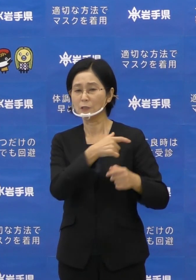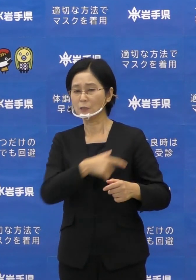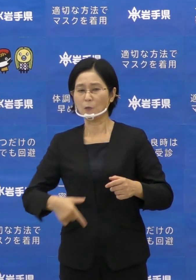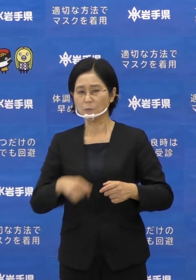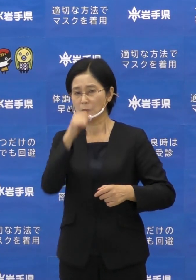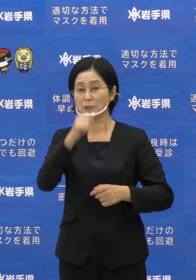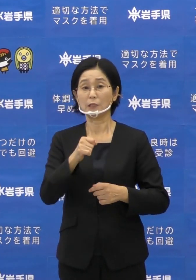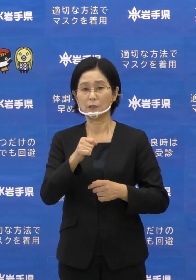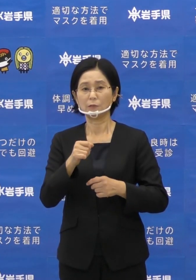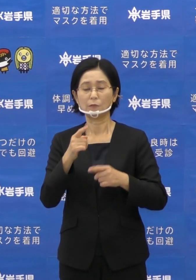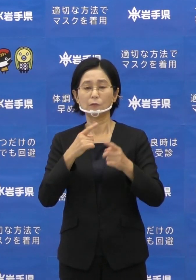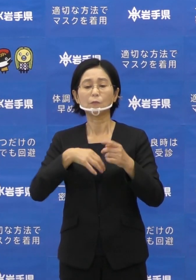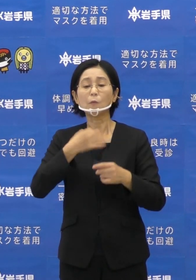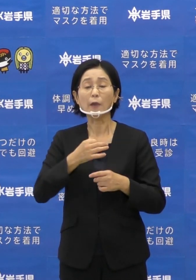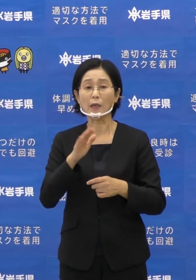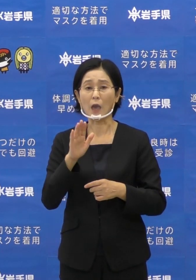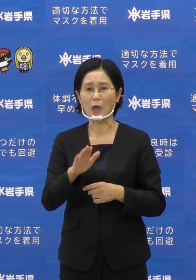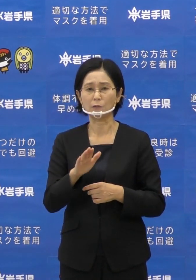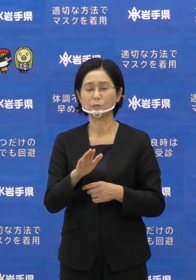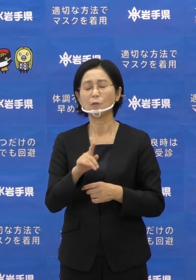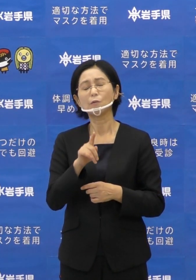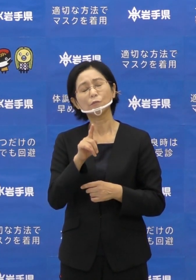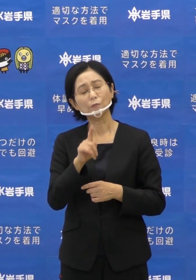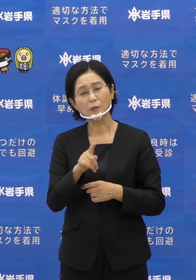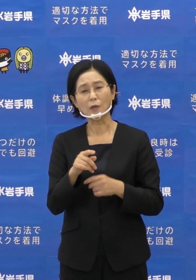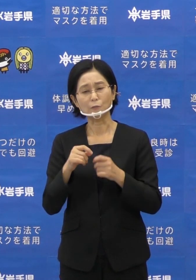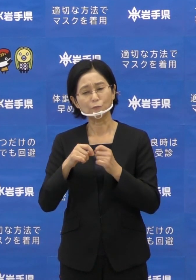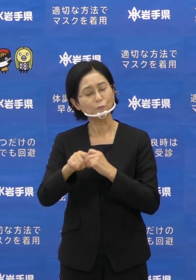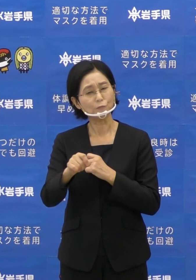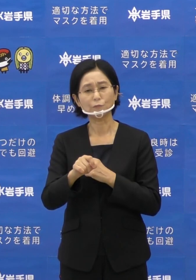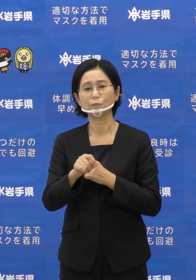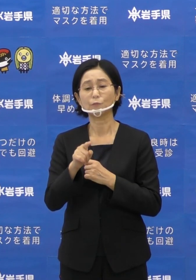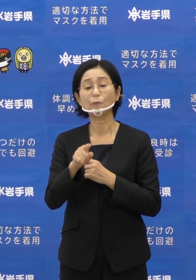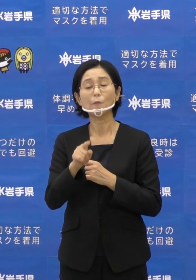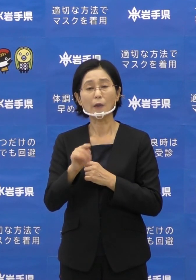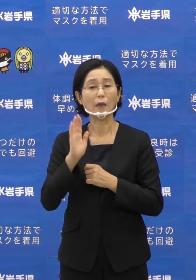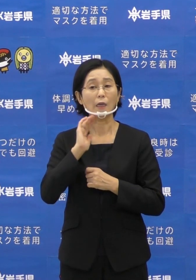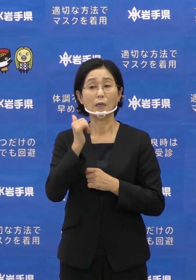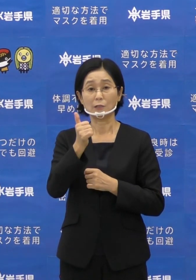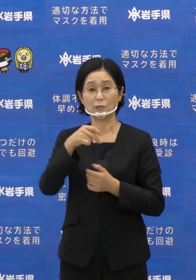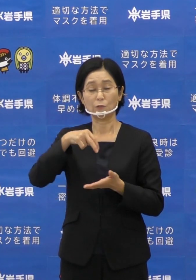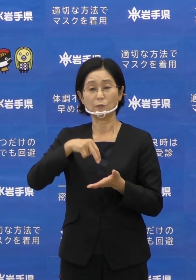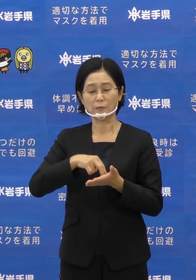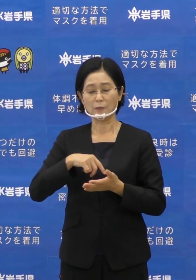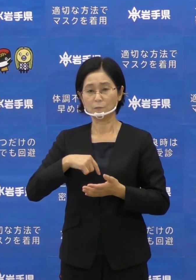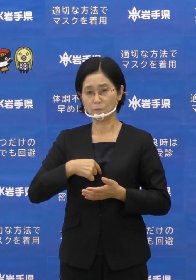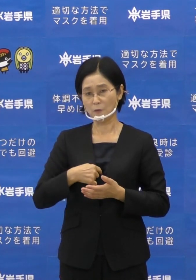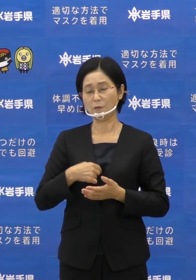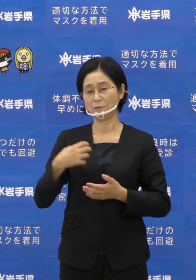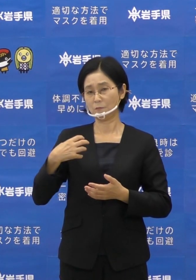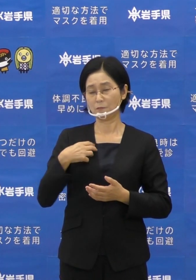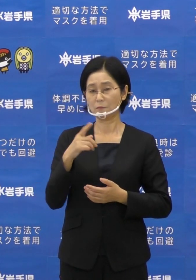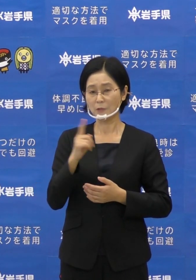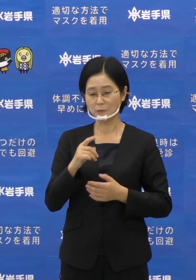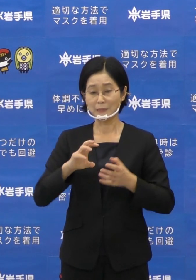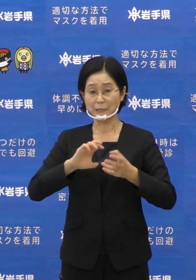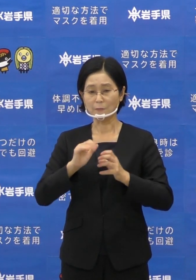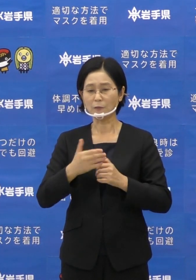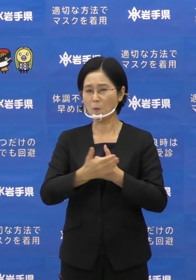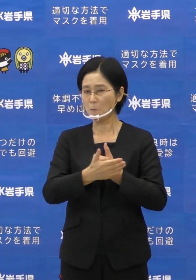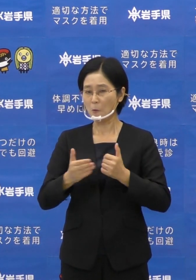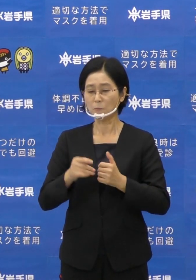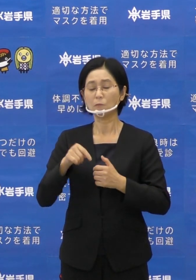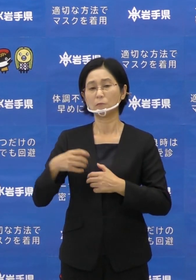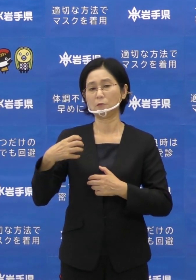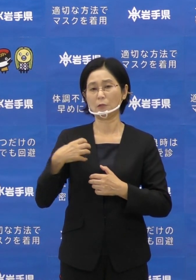るみたいになってしまったのでは、私が知事として岩手を守る新型コロナウイルス対策を進める